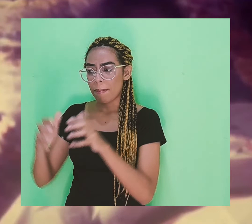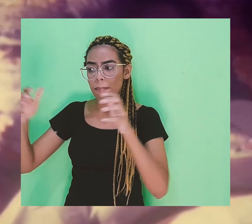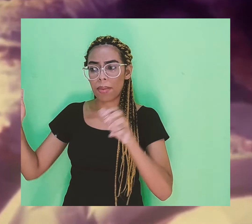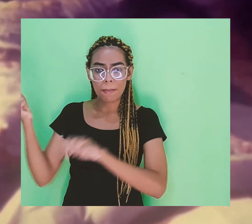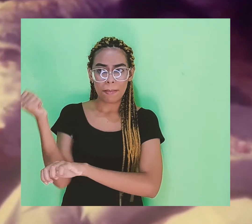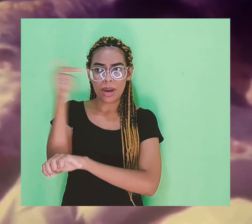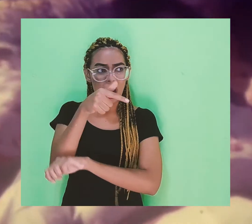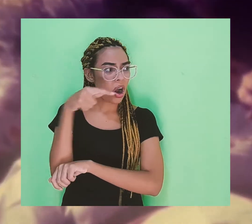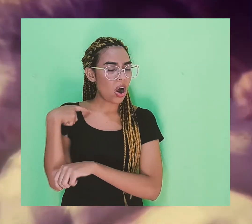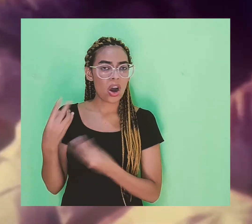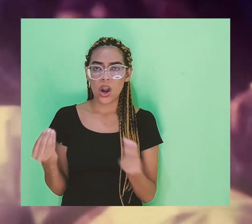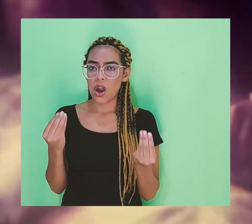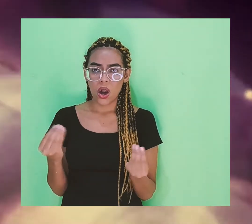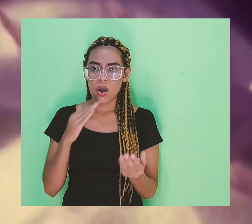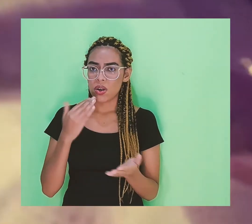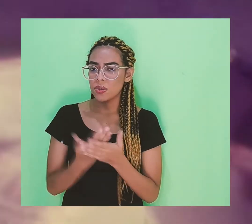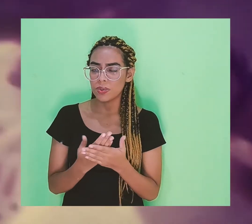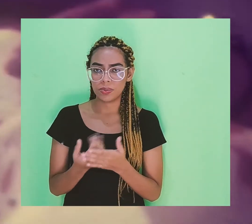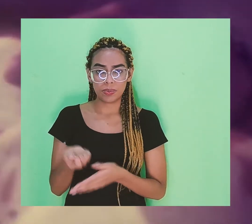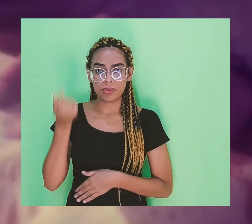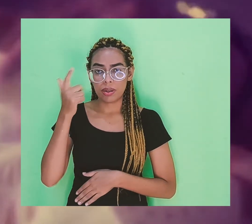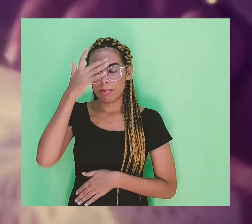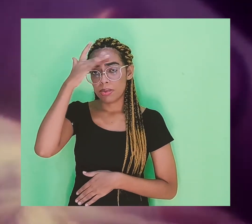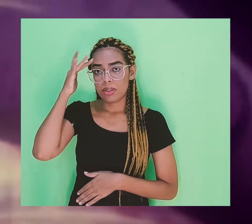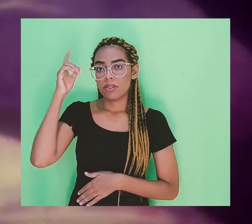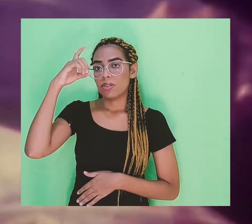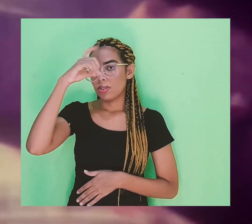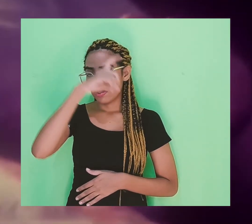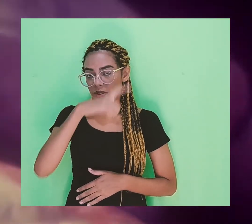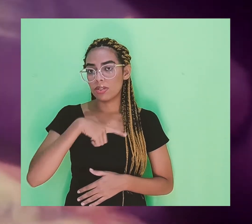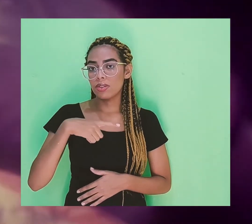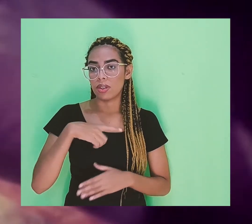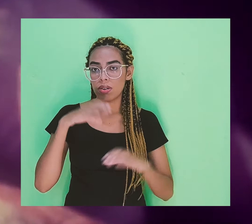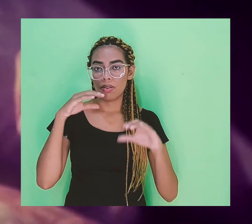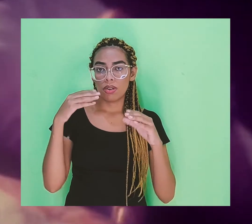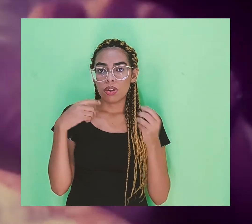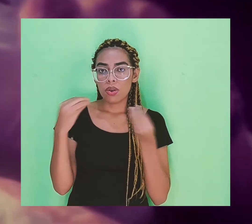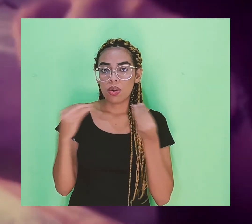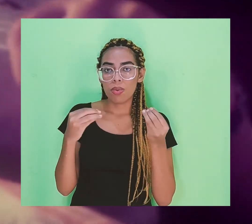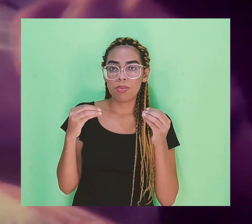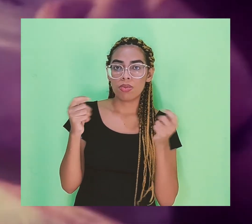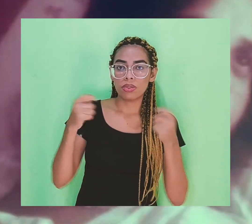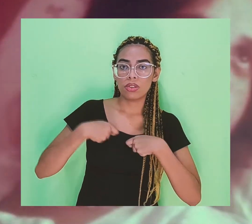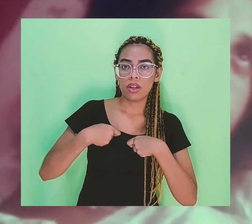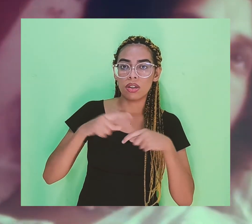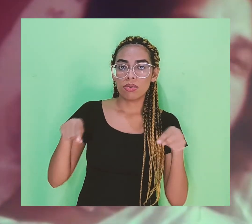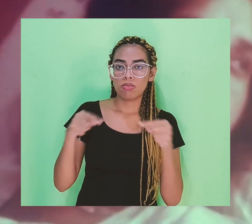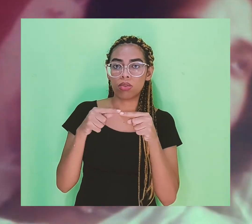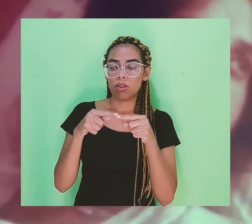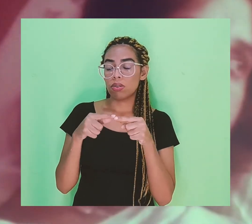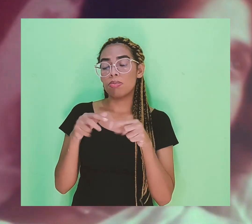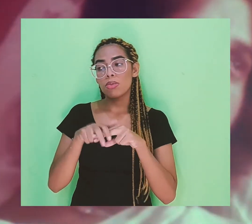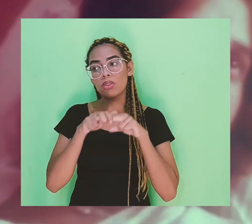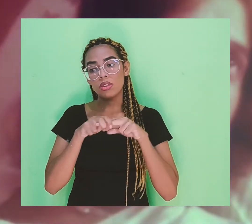Fortaleza. muito maior do que Fortaleza. Então, assim, a galera realmente tem dificuldade de ter acesso a esses mecanismos. Então, assim, em